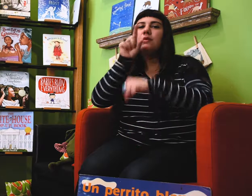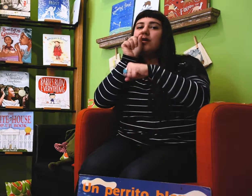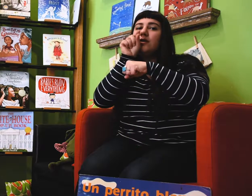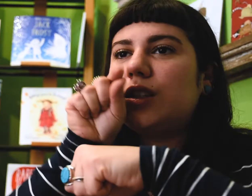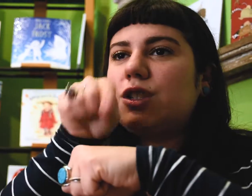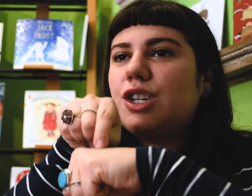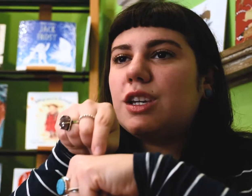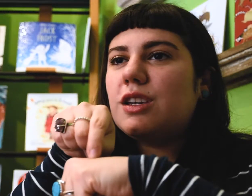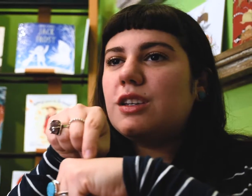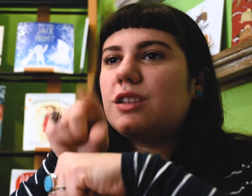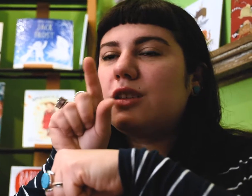Chick.